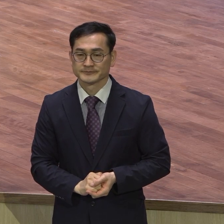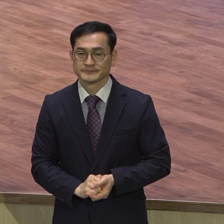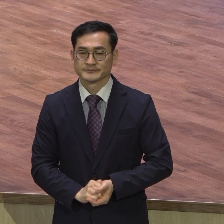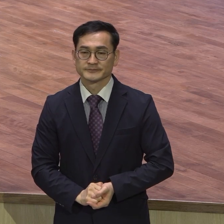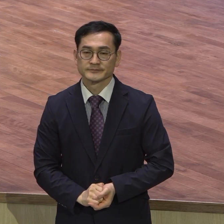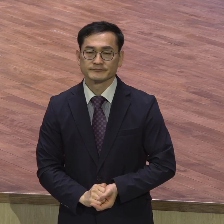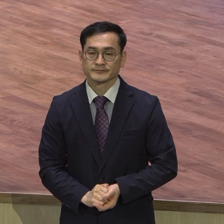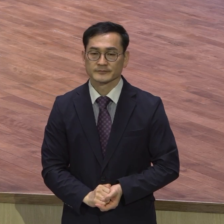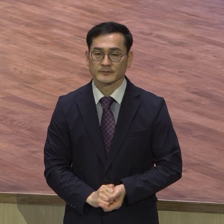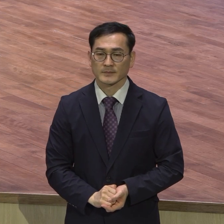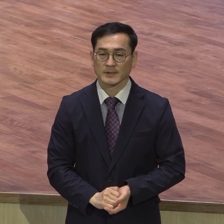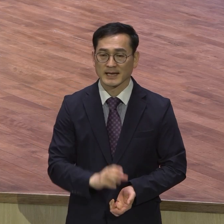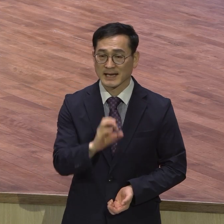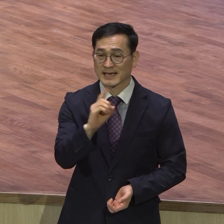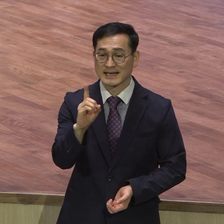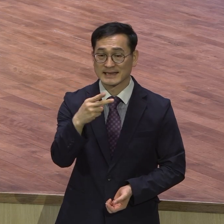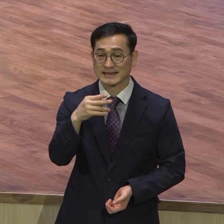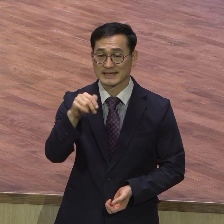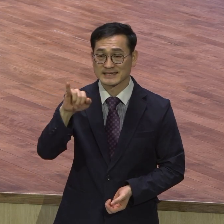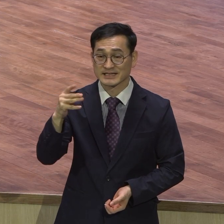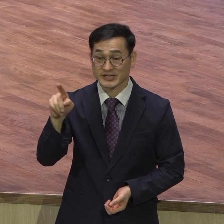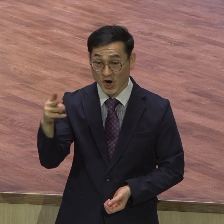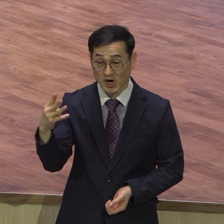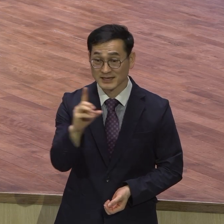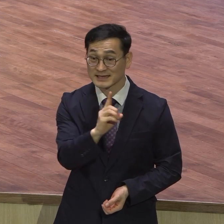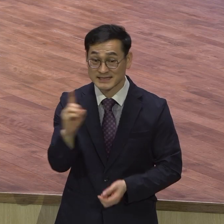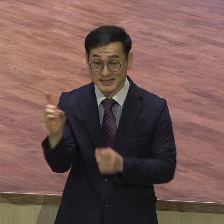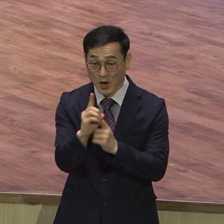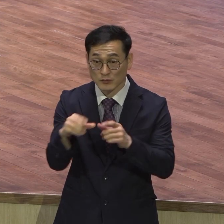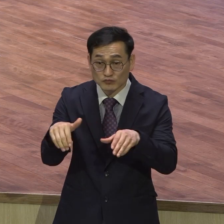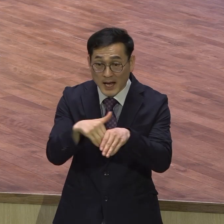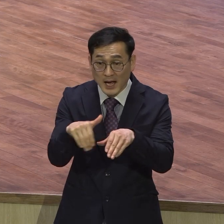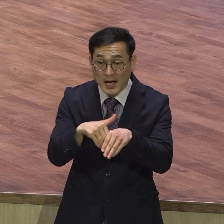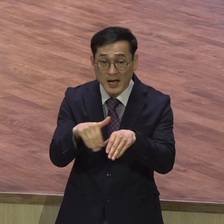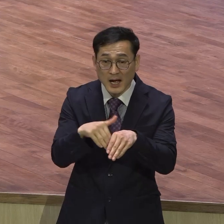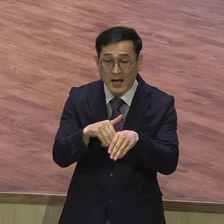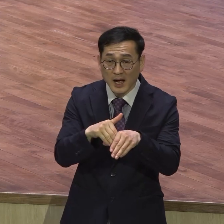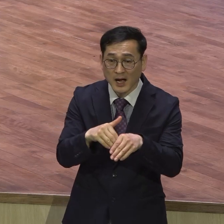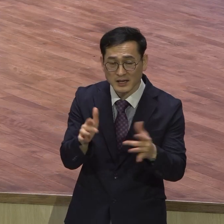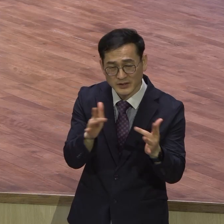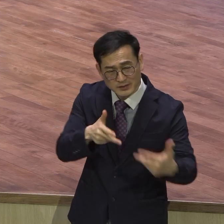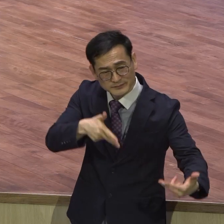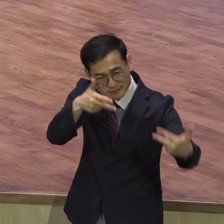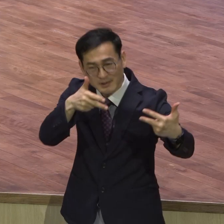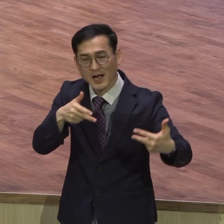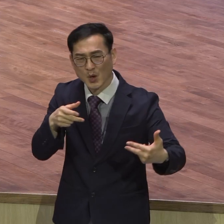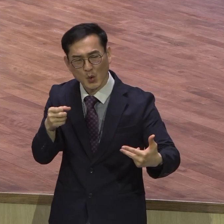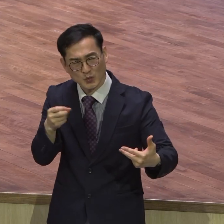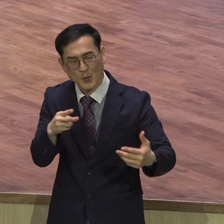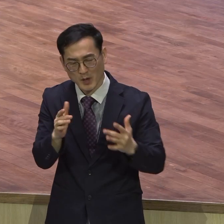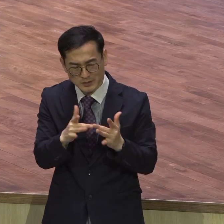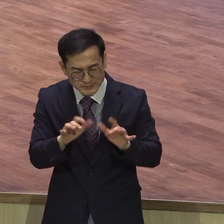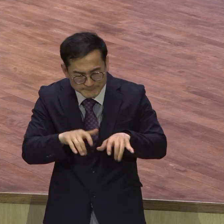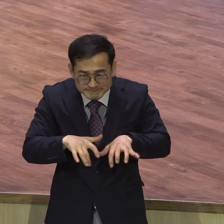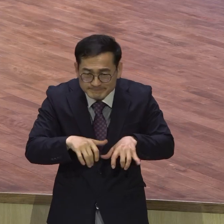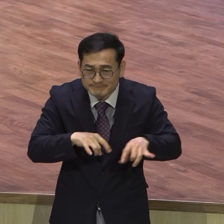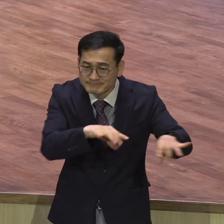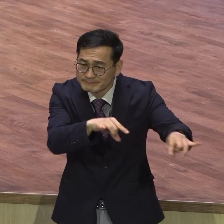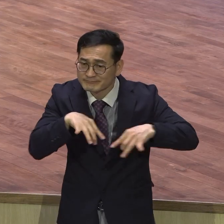디지털 문화는 가속화되고 계속 확장되어 가지만 사람 간의 접촉은 점점 점점